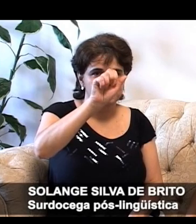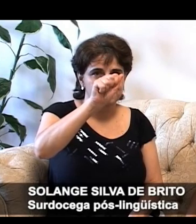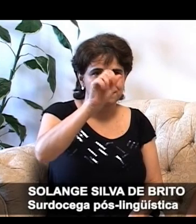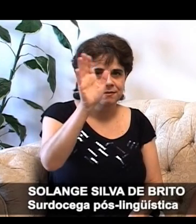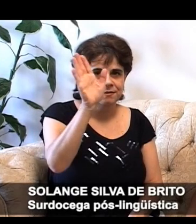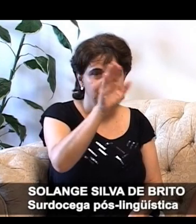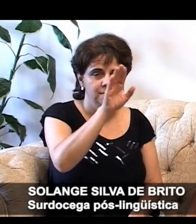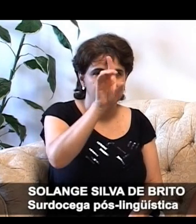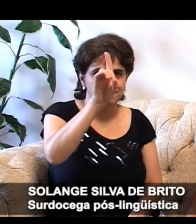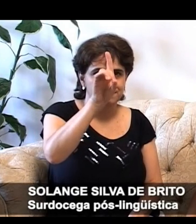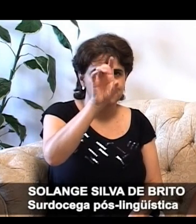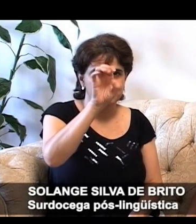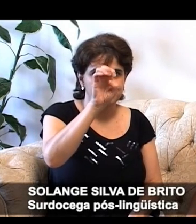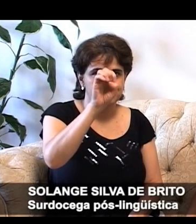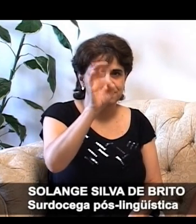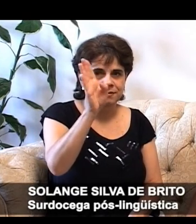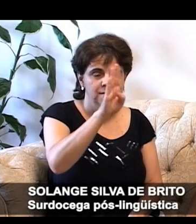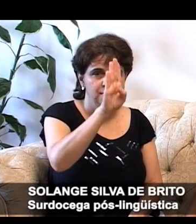Silva